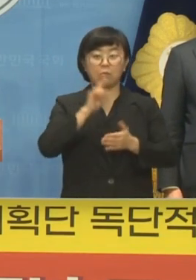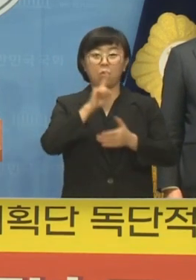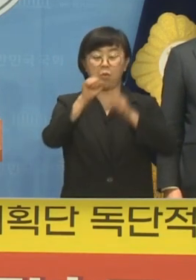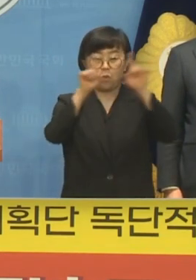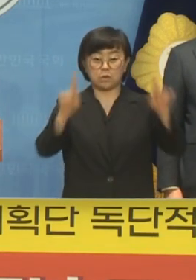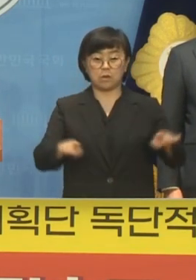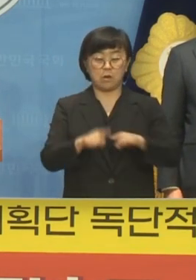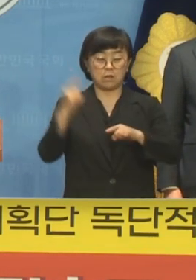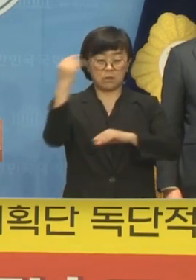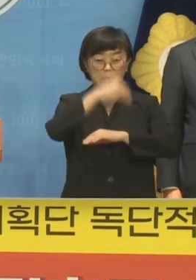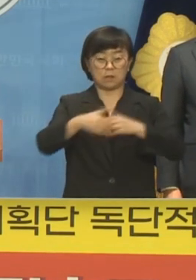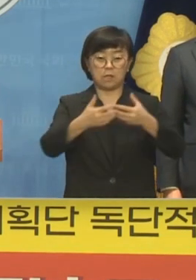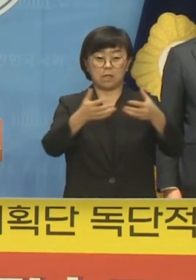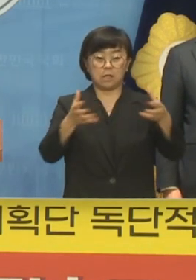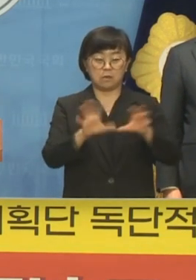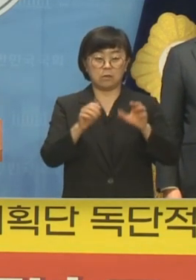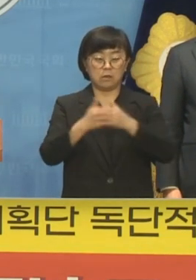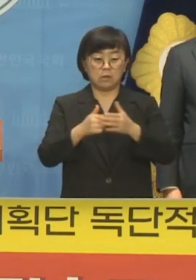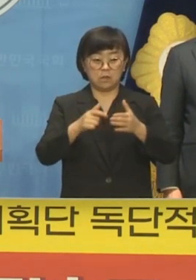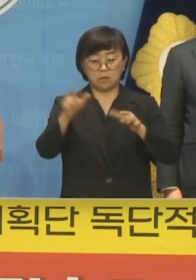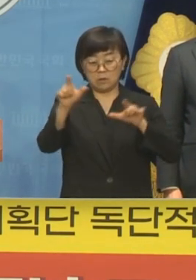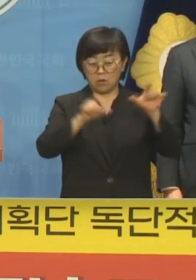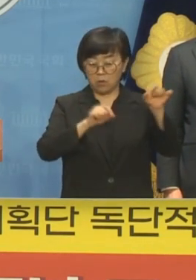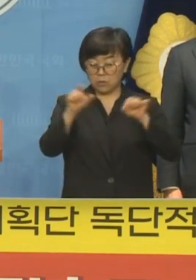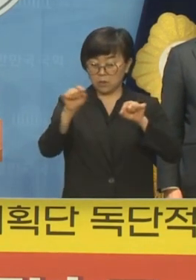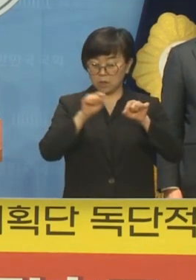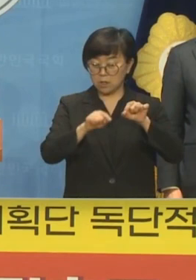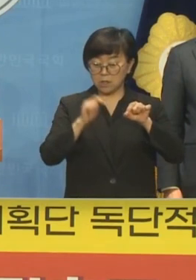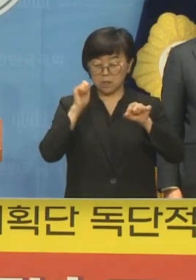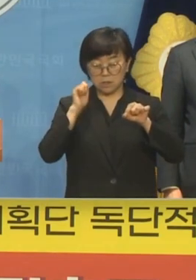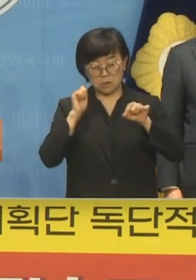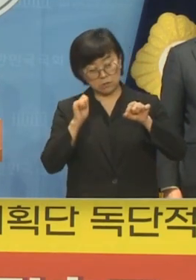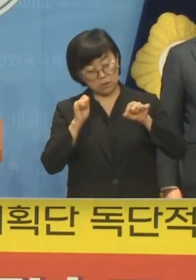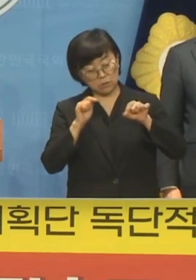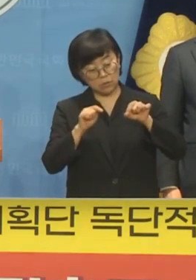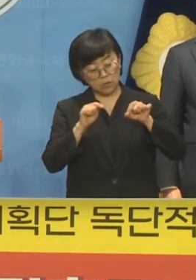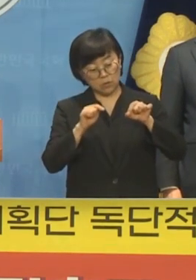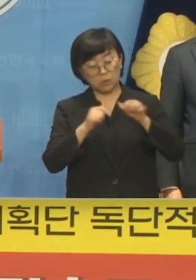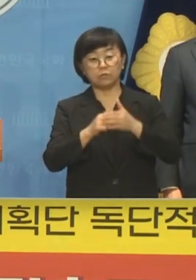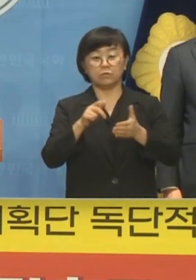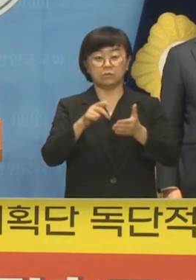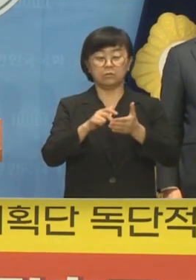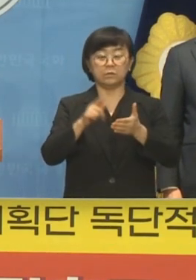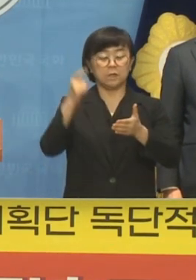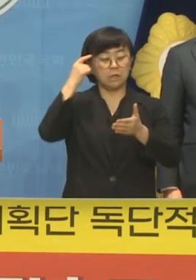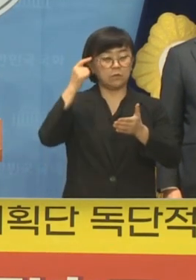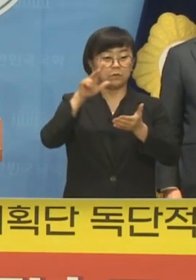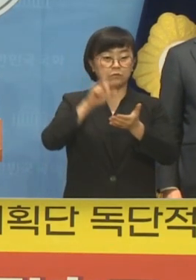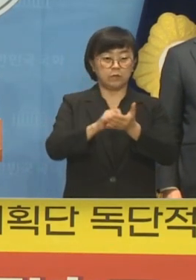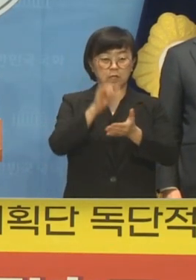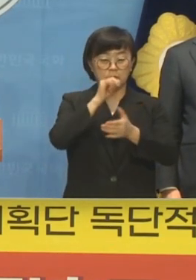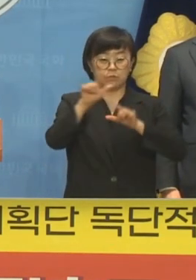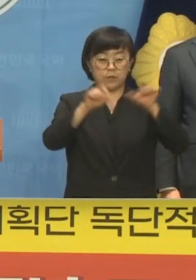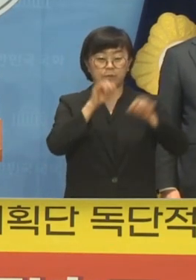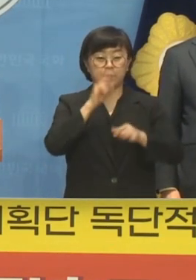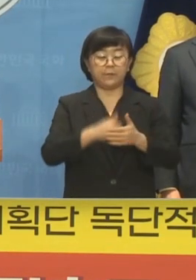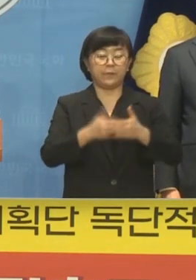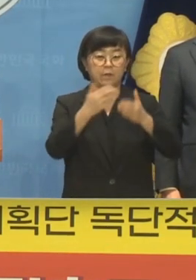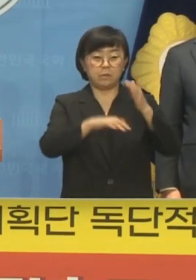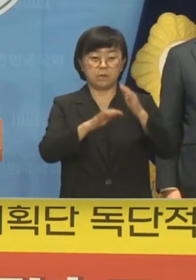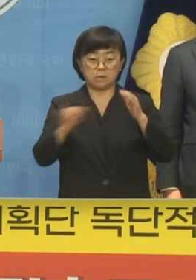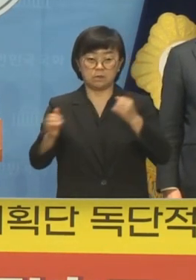구성이 이념적으로 편향된 분들이 상당히 많이 들어 있습니다. 우리